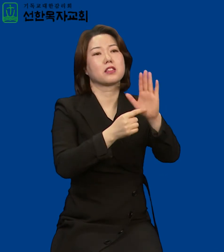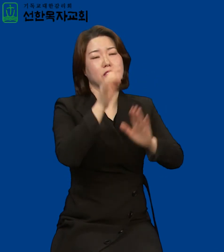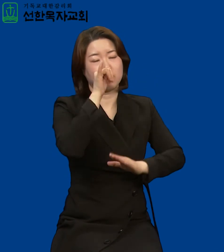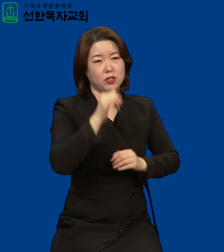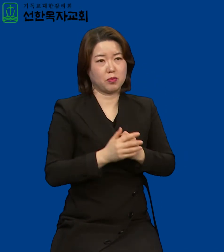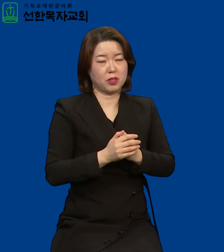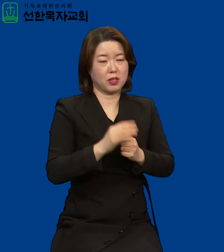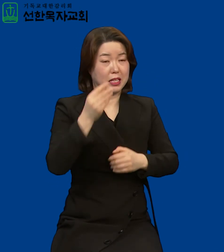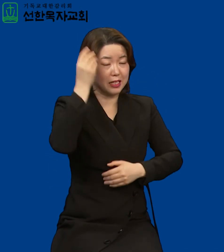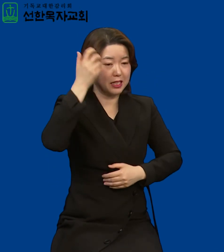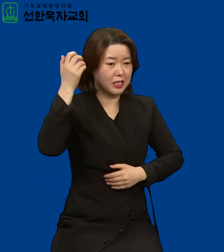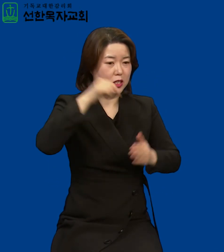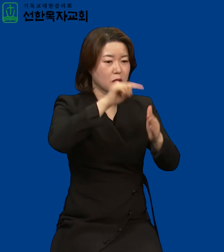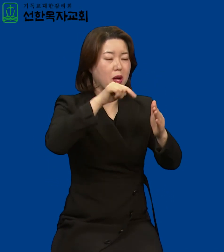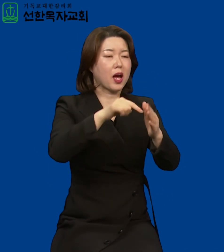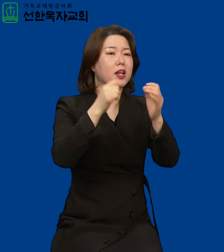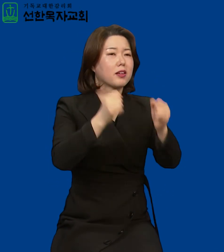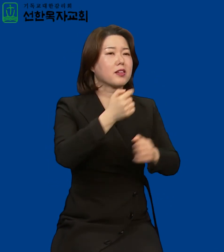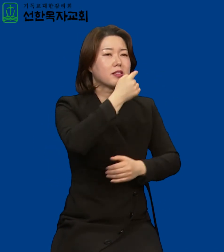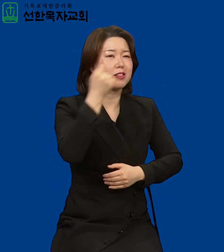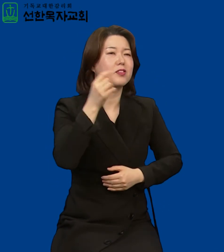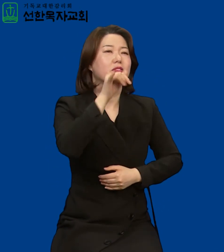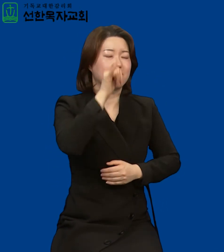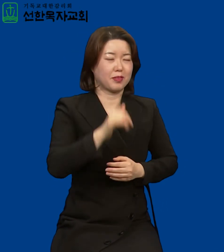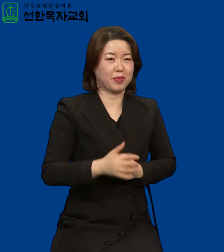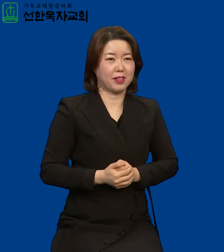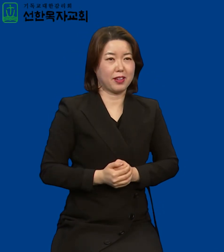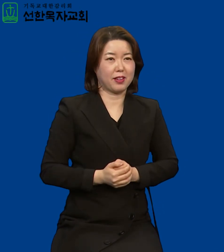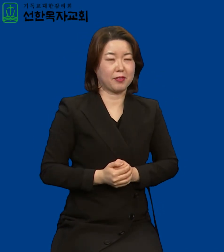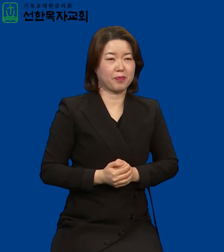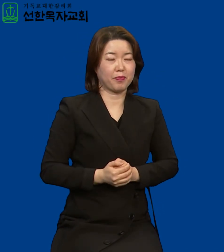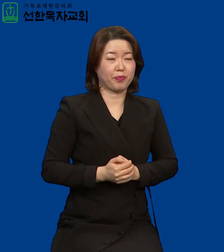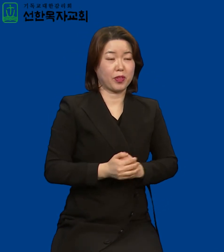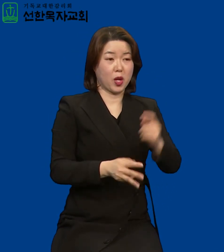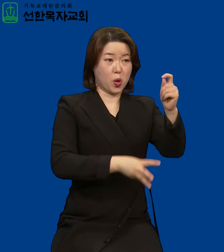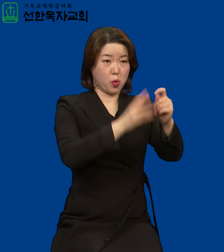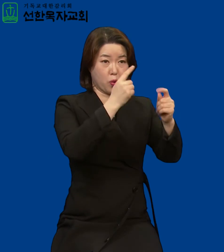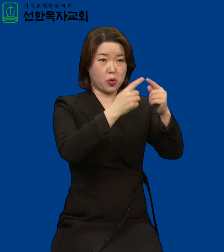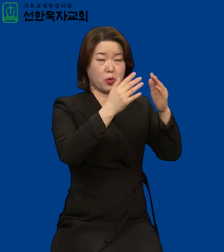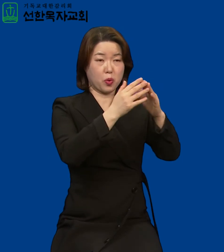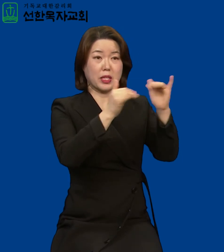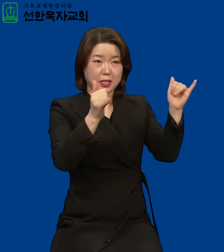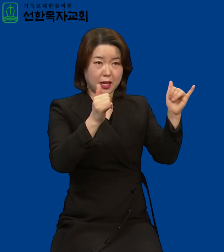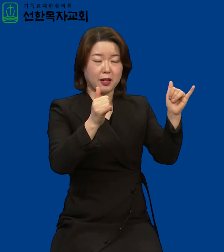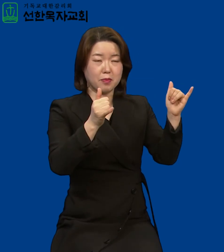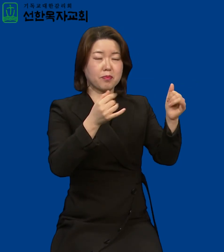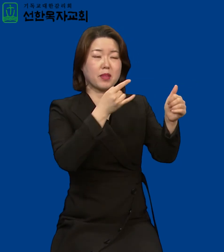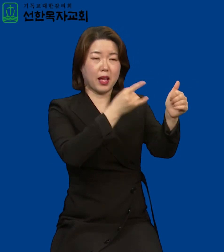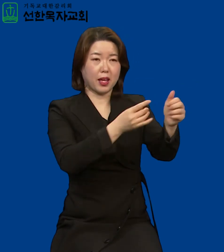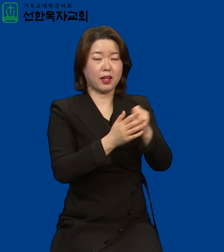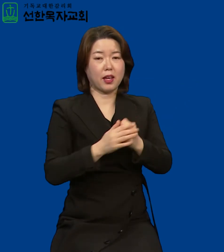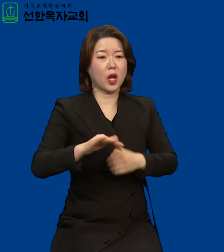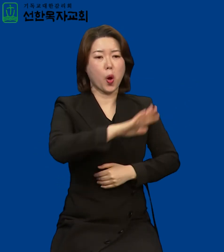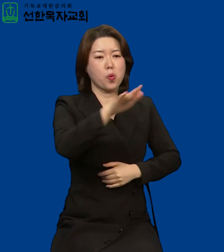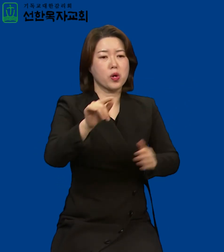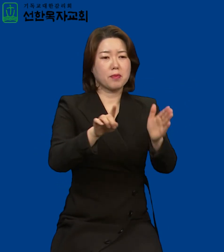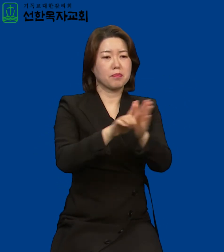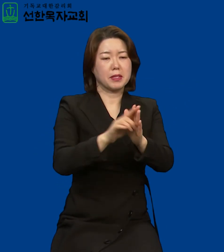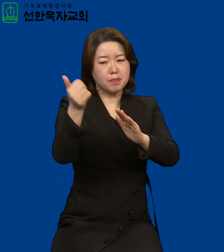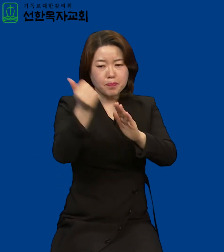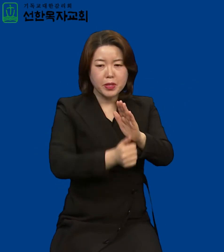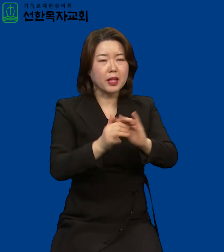증거가. 사도 바울은 지금 고린도 교인들에게 우리는 믿음의 실격자가